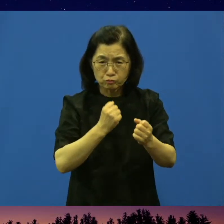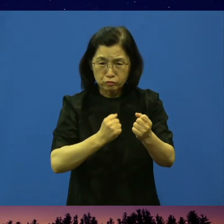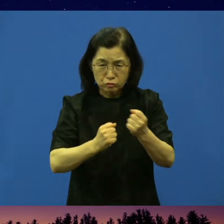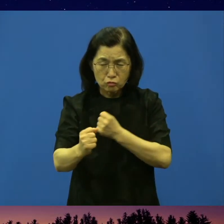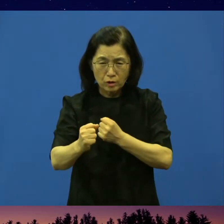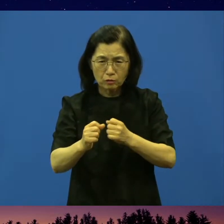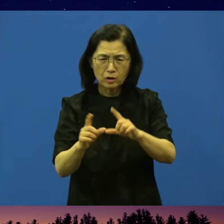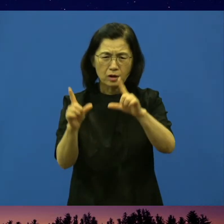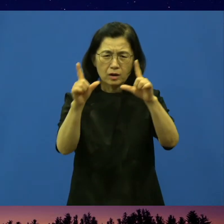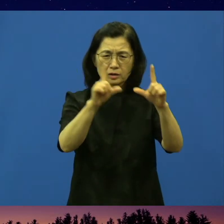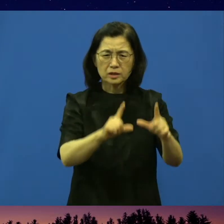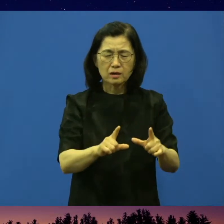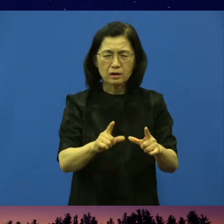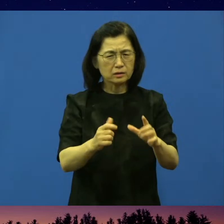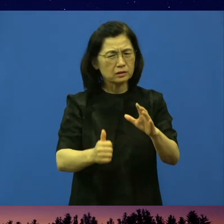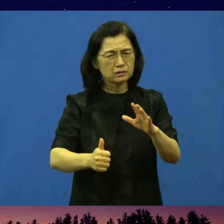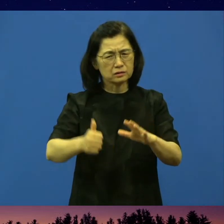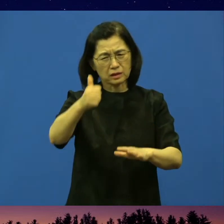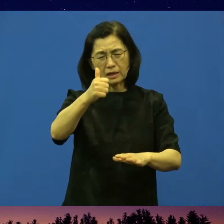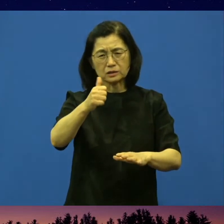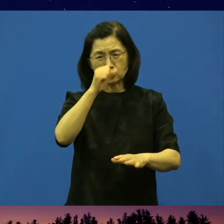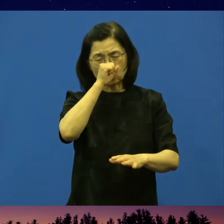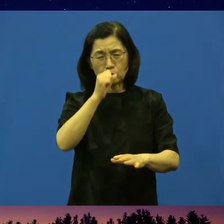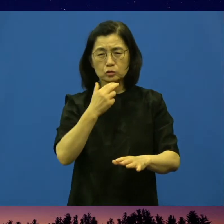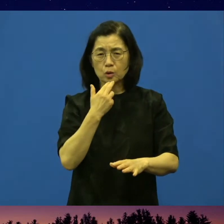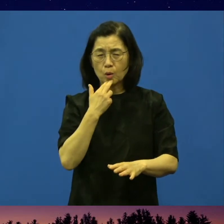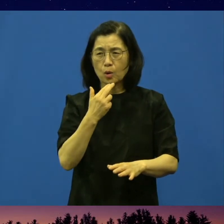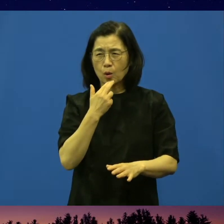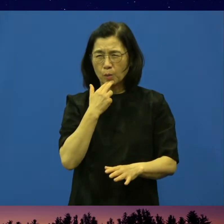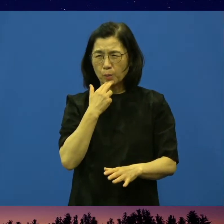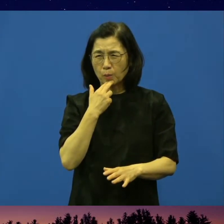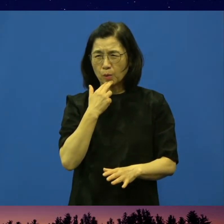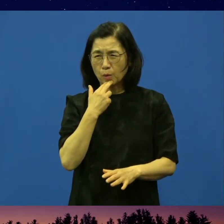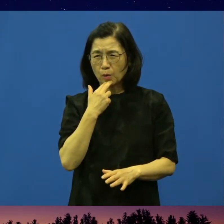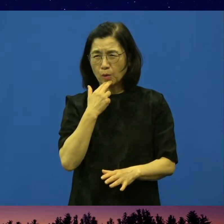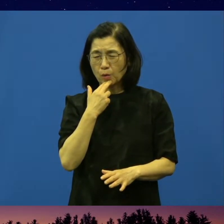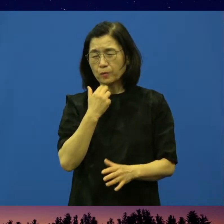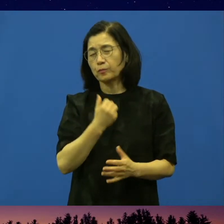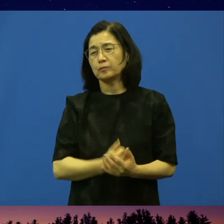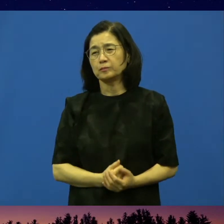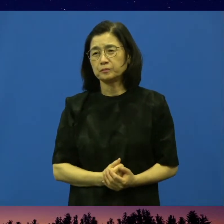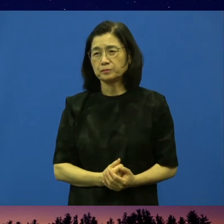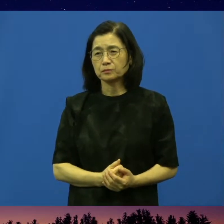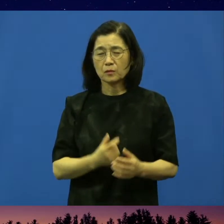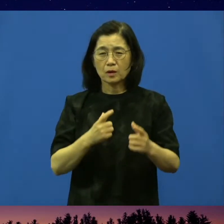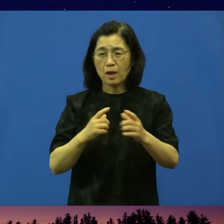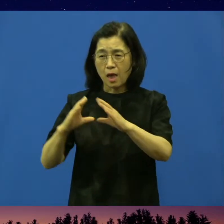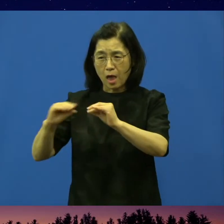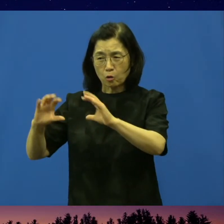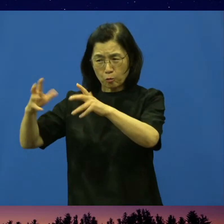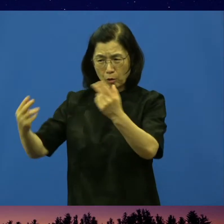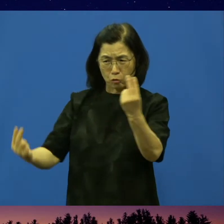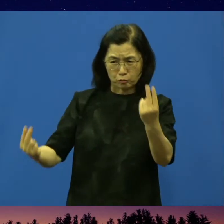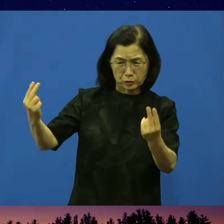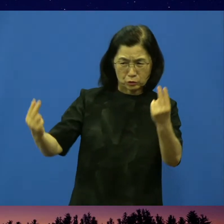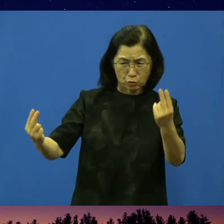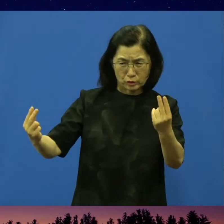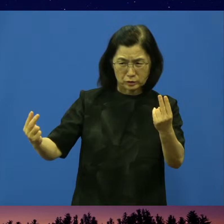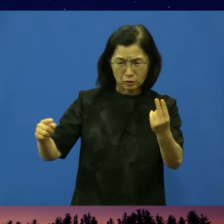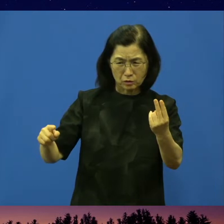그러니까 갑자기 어느 날 우리가 예수를 믿고 시작하는 사람인데 가만히 생각해보니까 나아진 게 별로 없어 보여요.